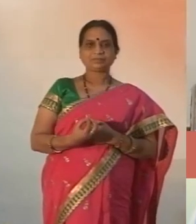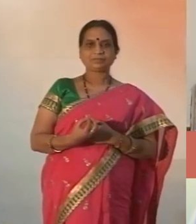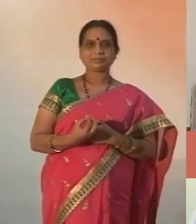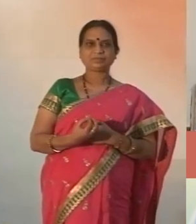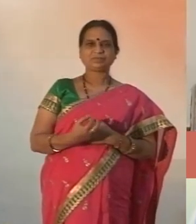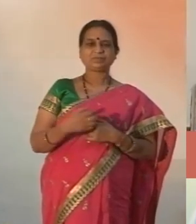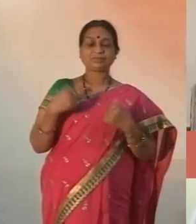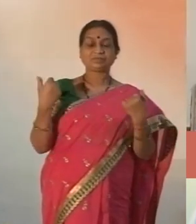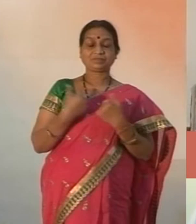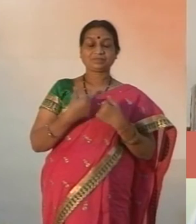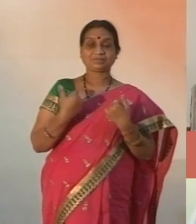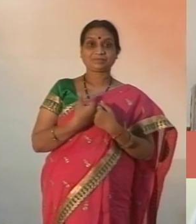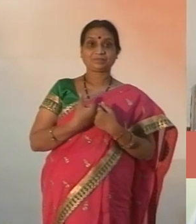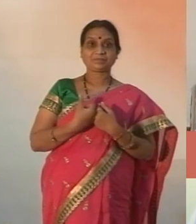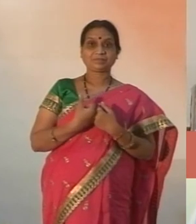अशांति